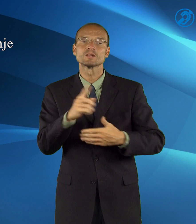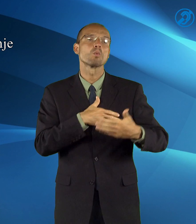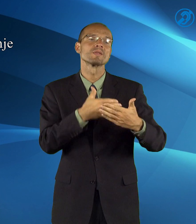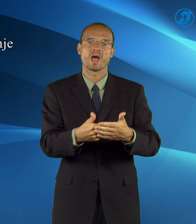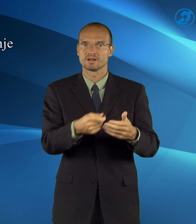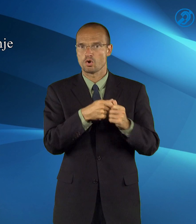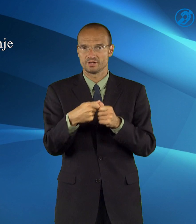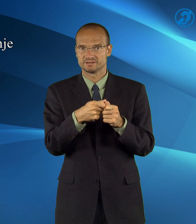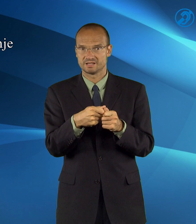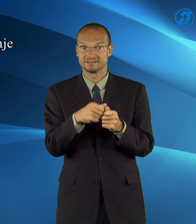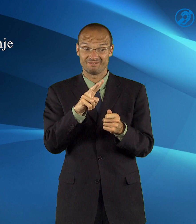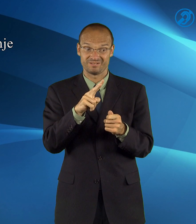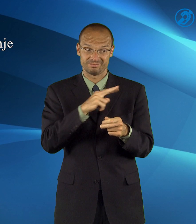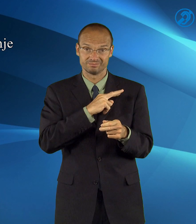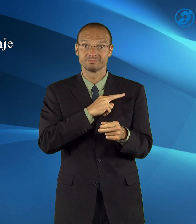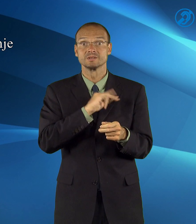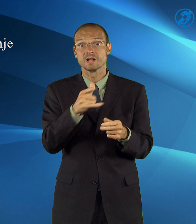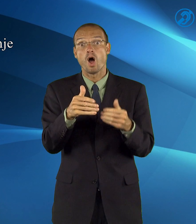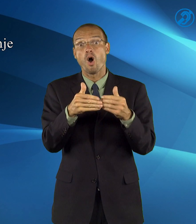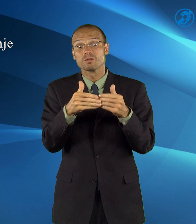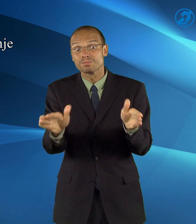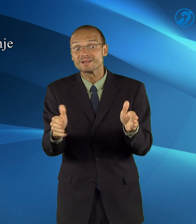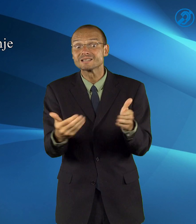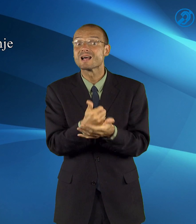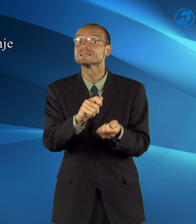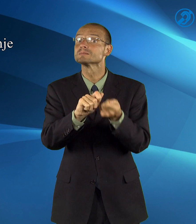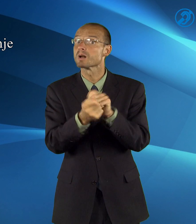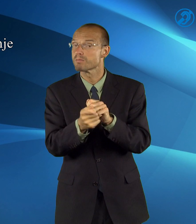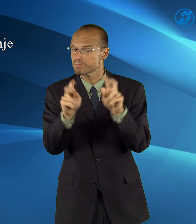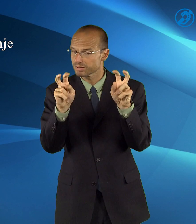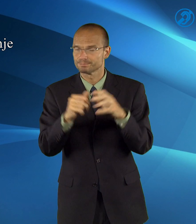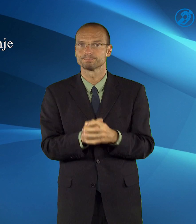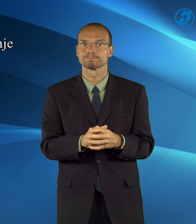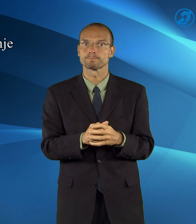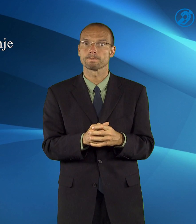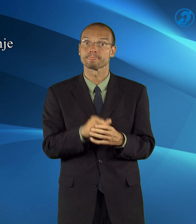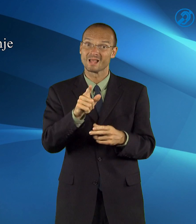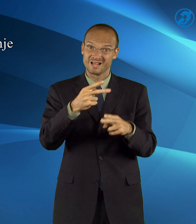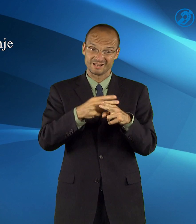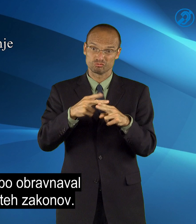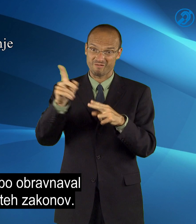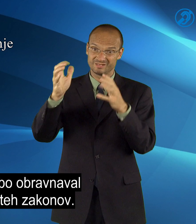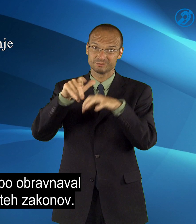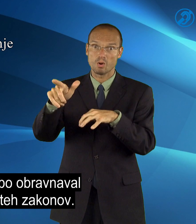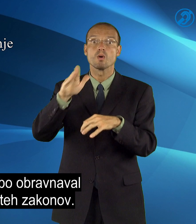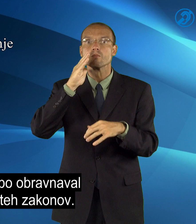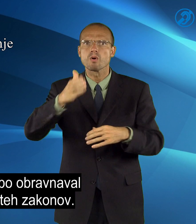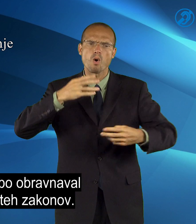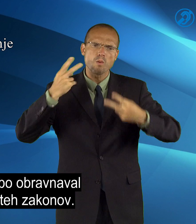in humanitarnih organizacij v Republiki Sloveniji sta odprta za spremembe. Državni zbor bo